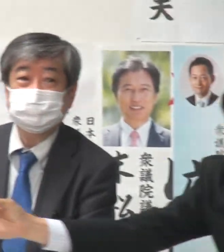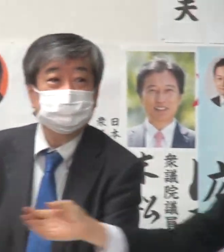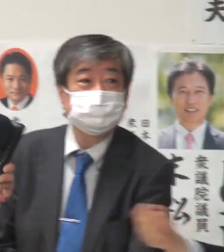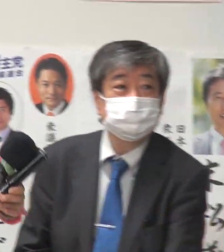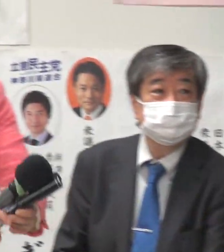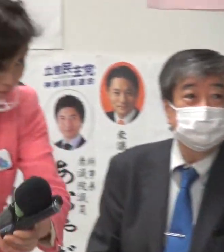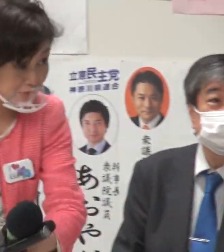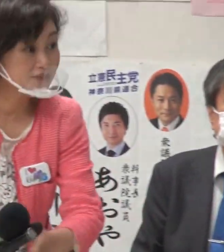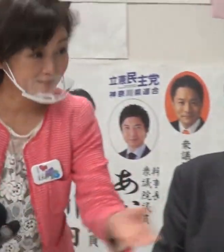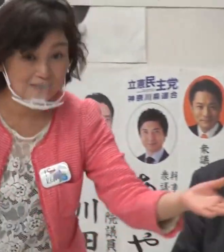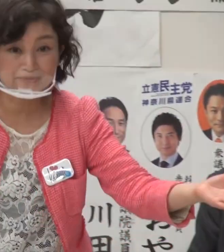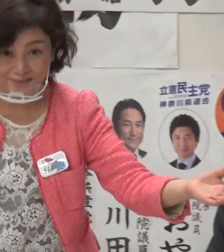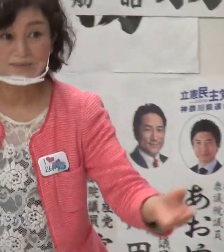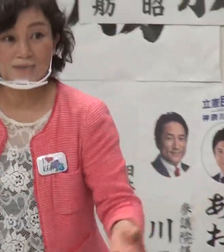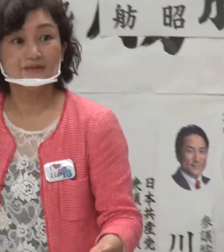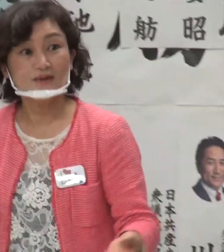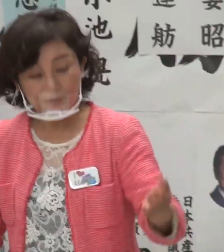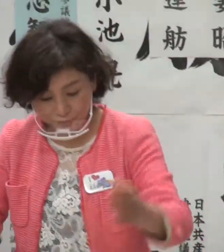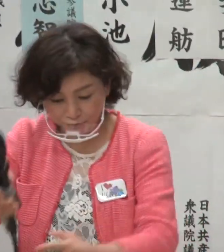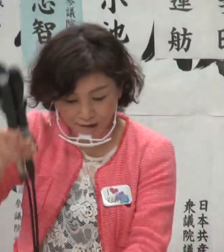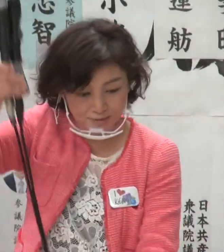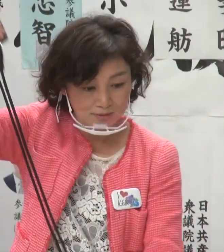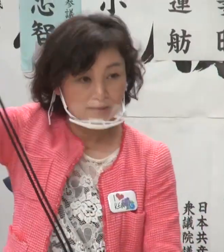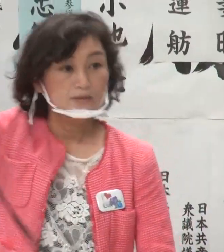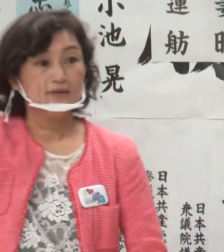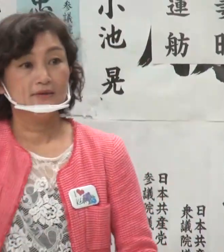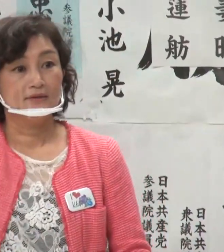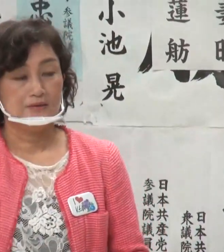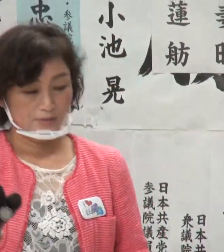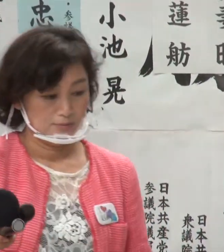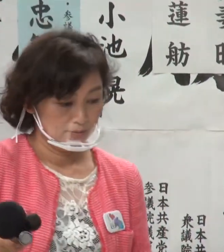他にご質問よろしいですか？大丈夫ですか？はい、あどうぞ。はい、